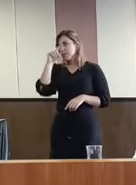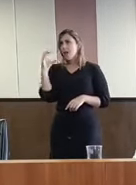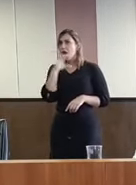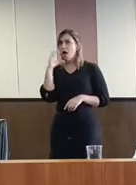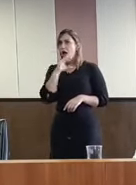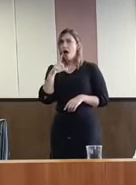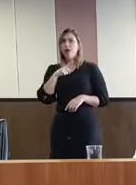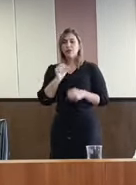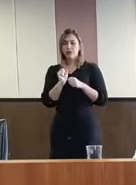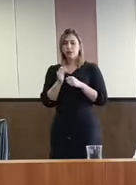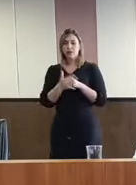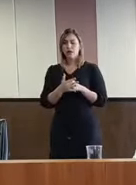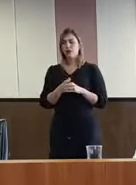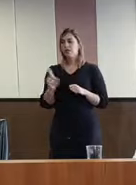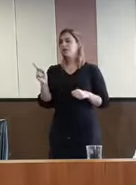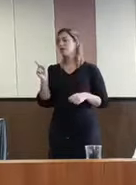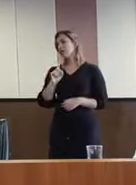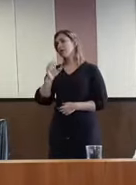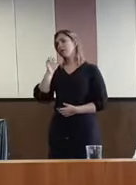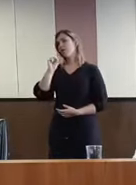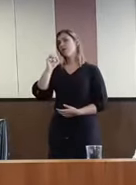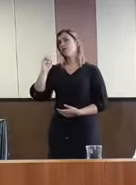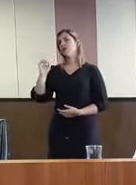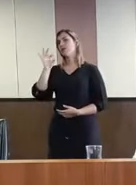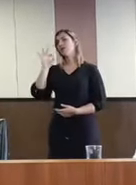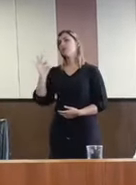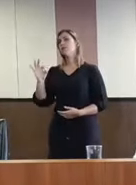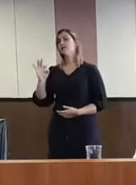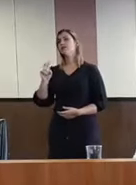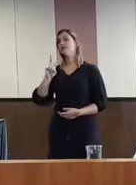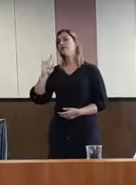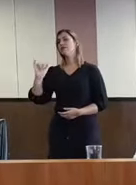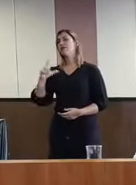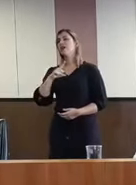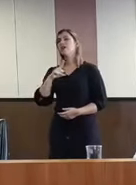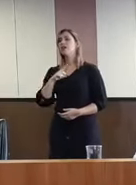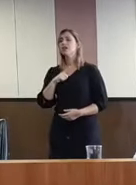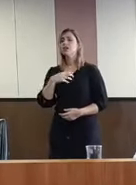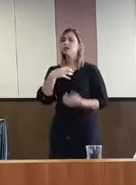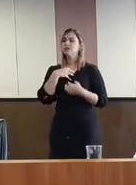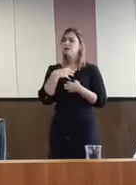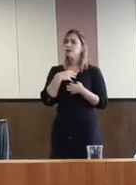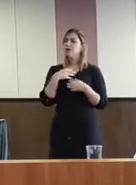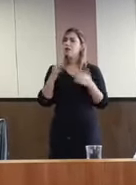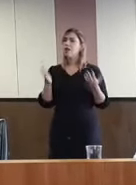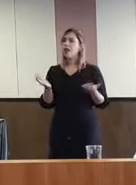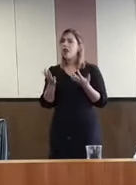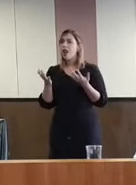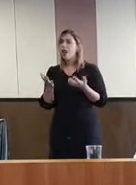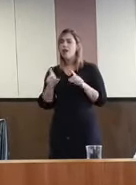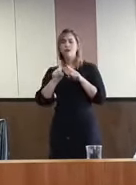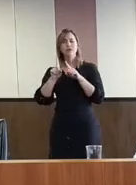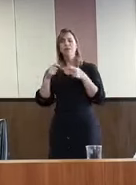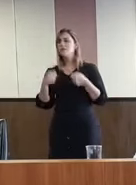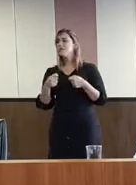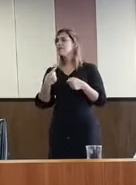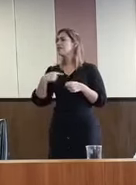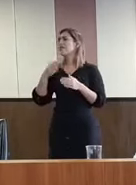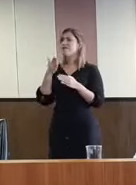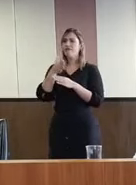ver se está com coronavírus. 80% da população vai ter sintomas leves, não precisa sequer ir na UPA,